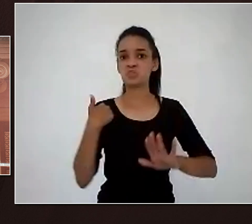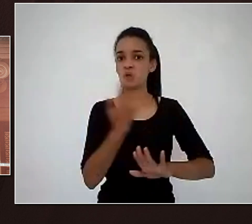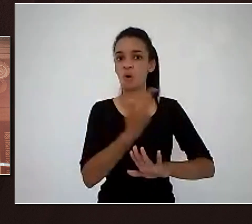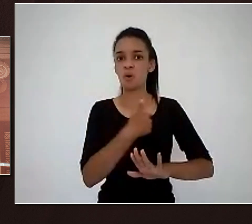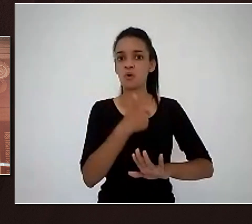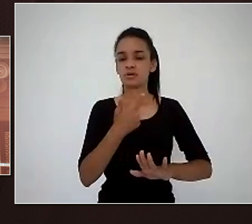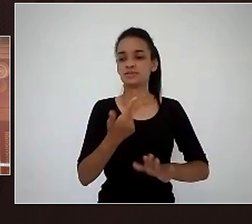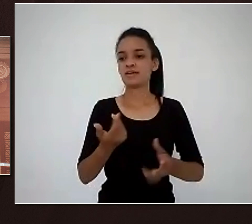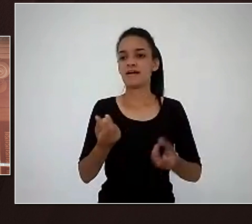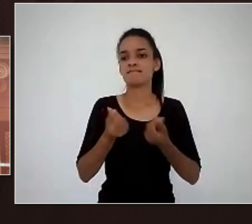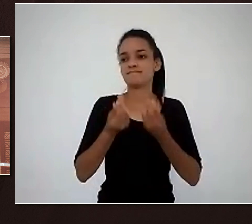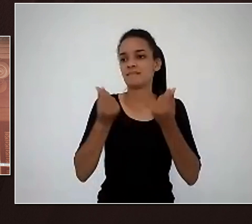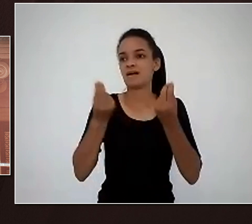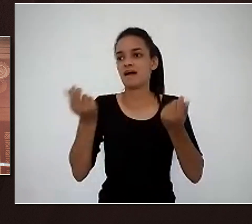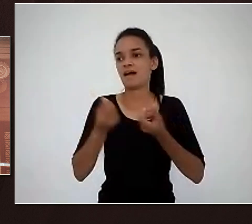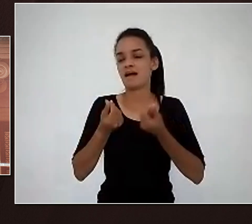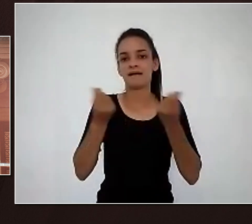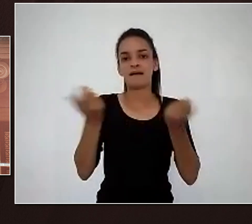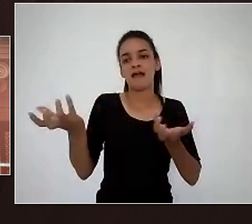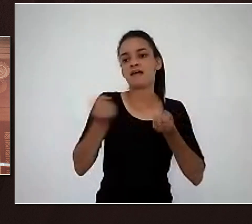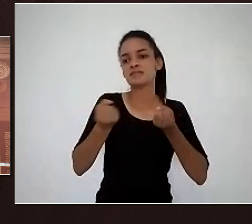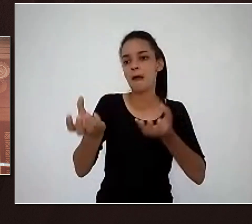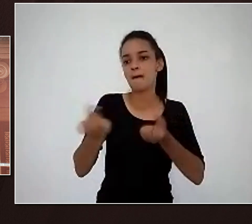fé. E pregar,